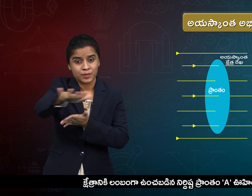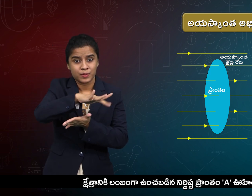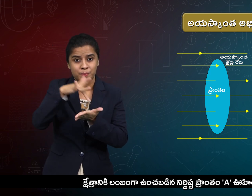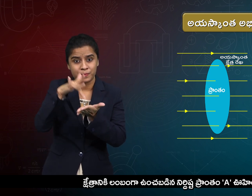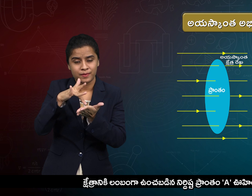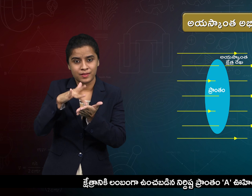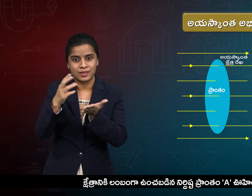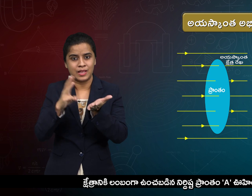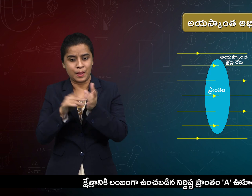ఊహించండి.